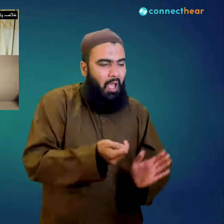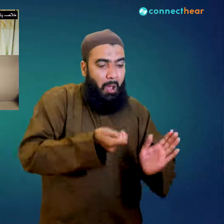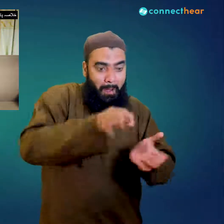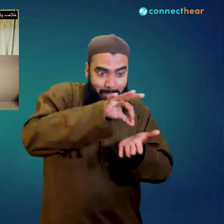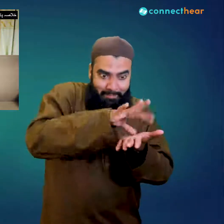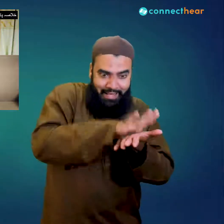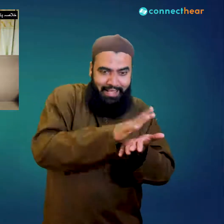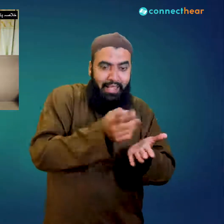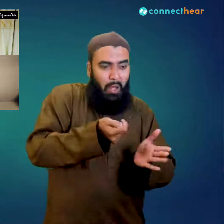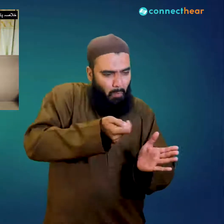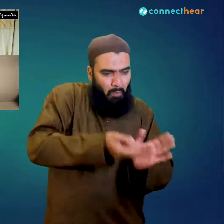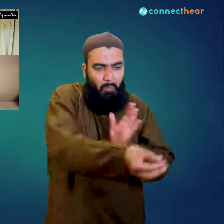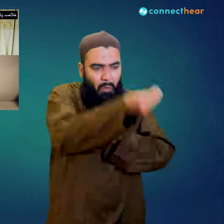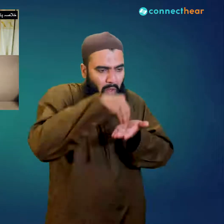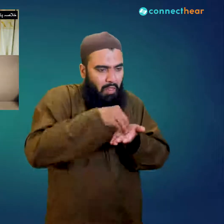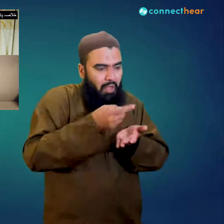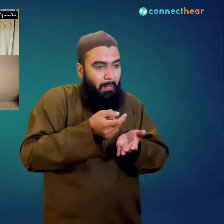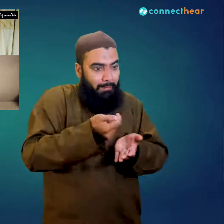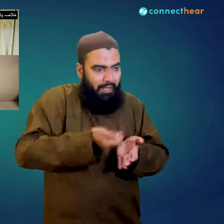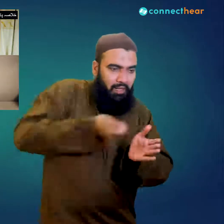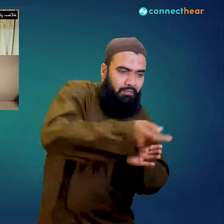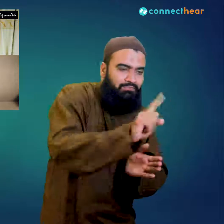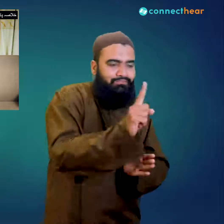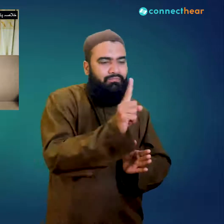گیا۔ یہاں تک پارہ نمبر 2 کا